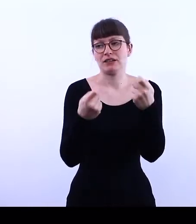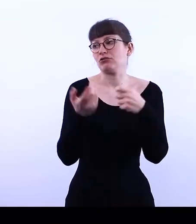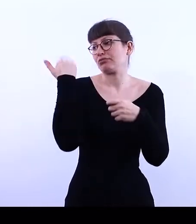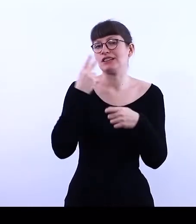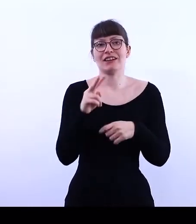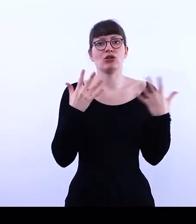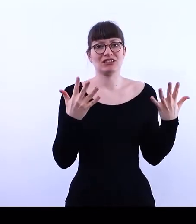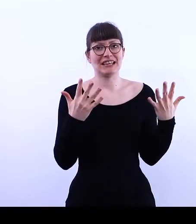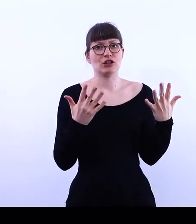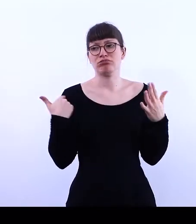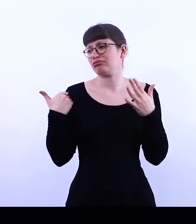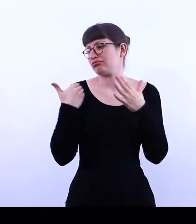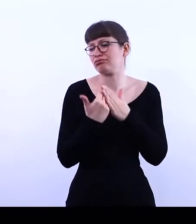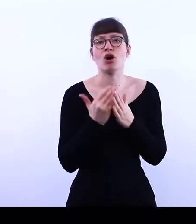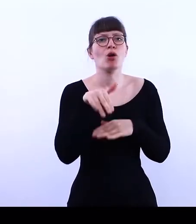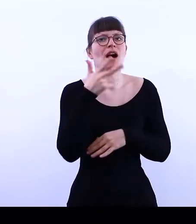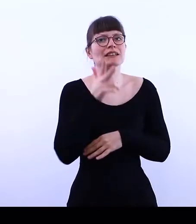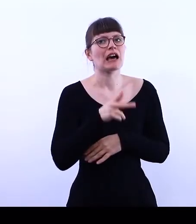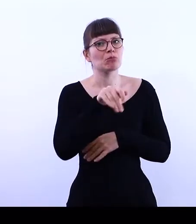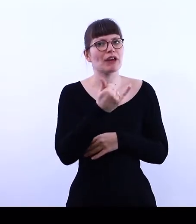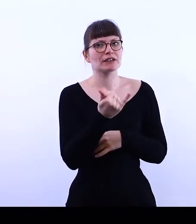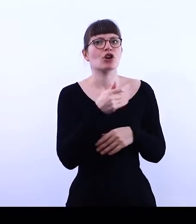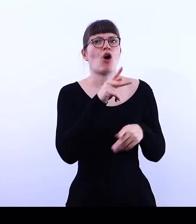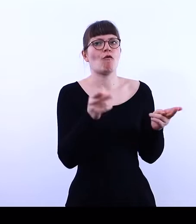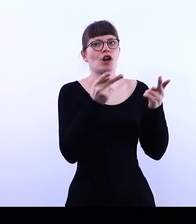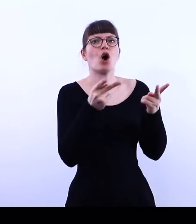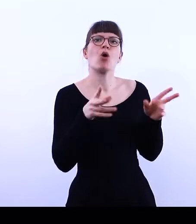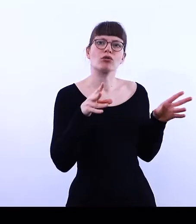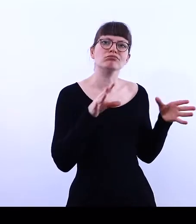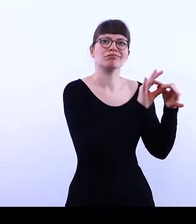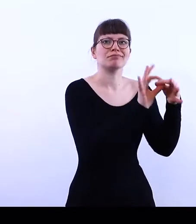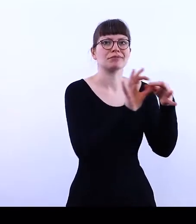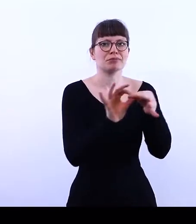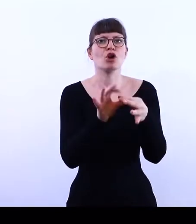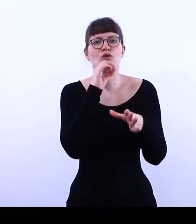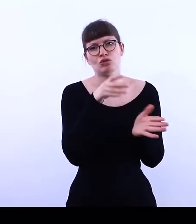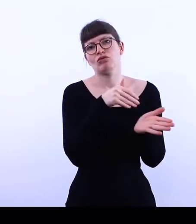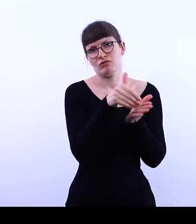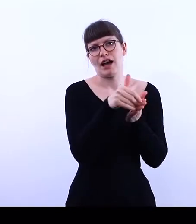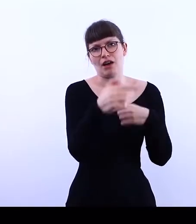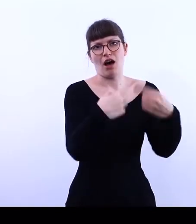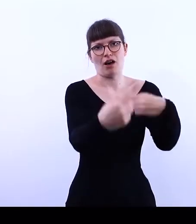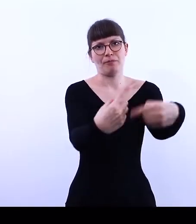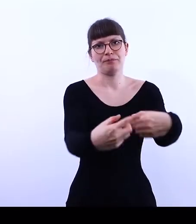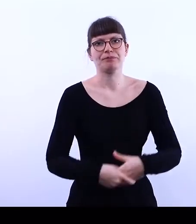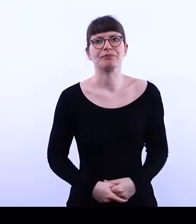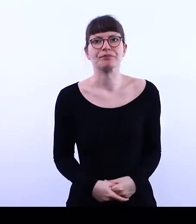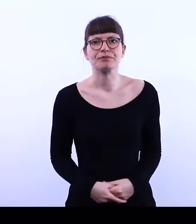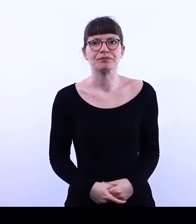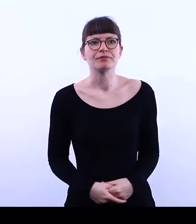Projekte mittlerweile schon in die Förderung aufnehmen können und wollen das natürlich auch fortlaufend tun. Wir